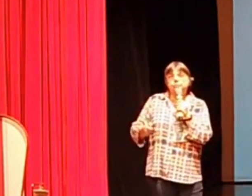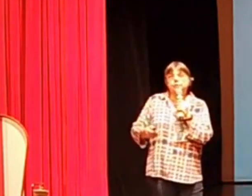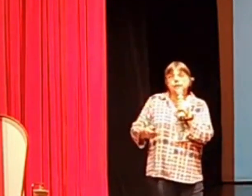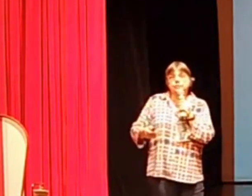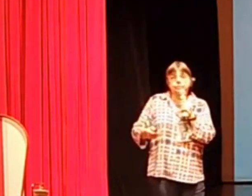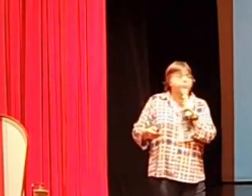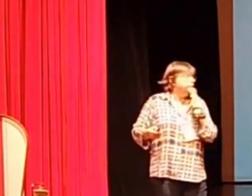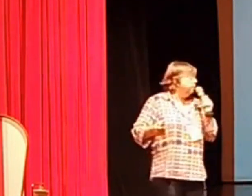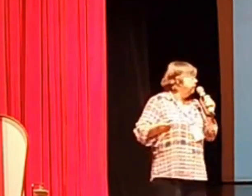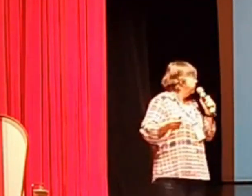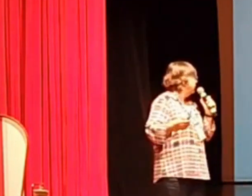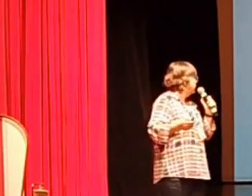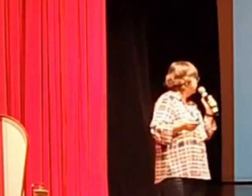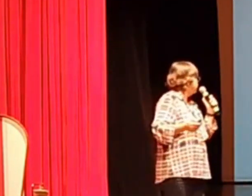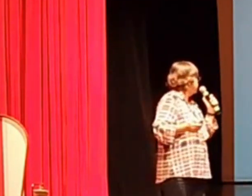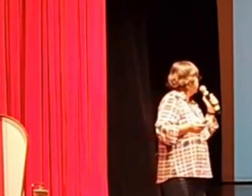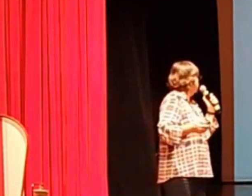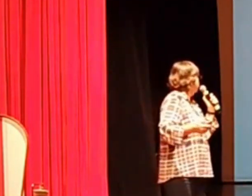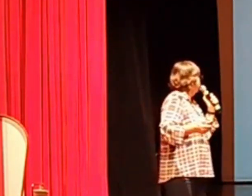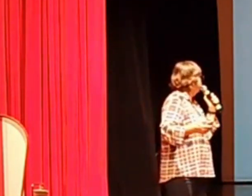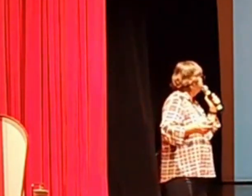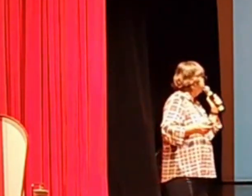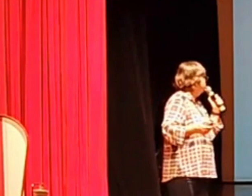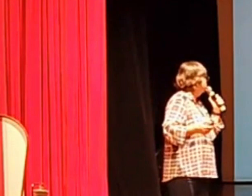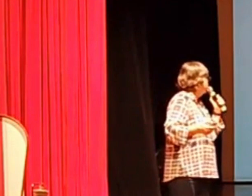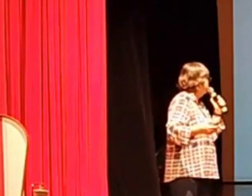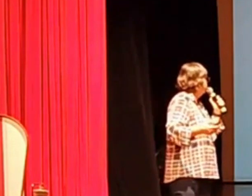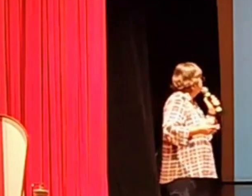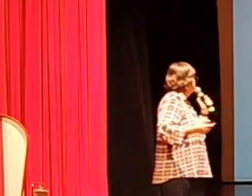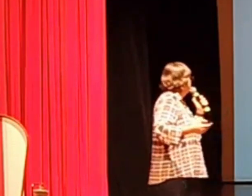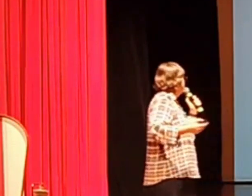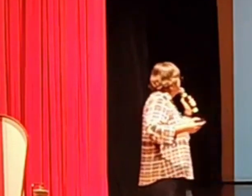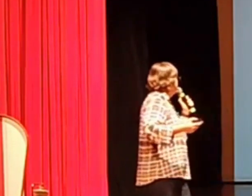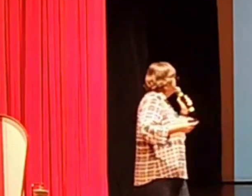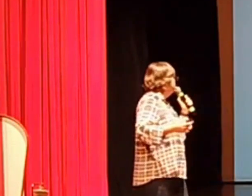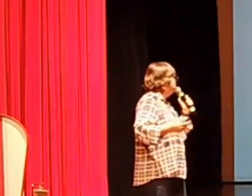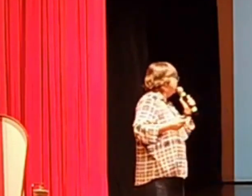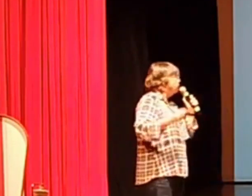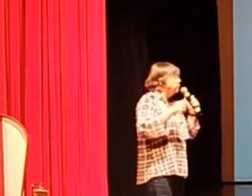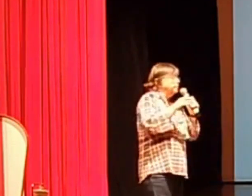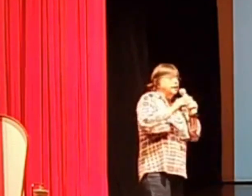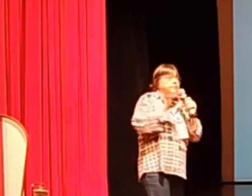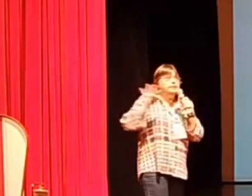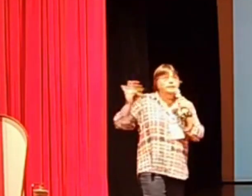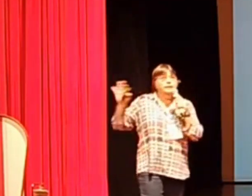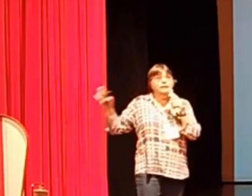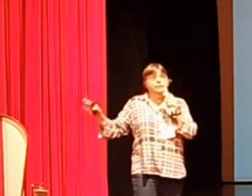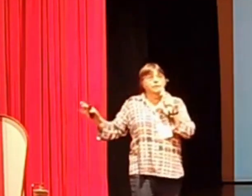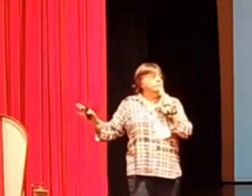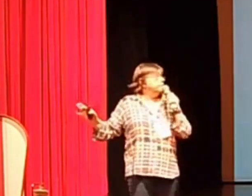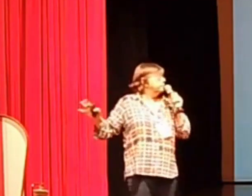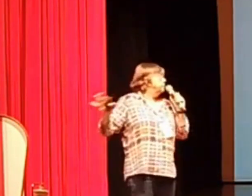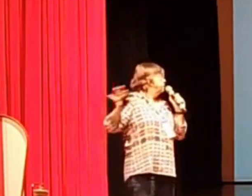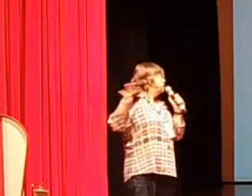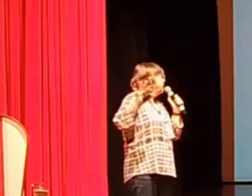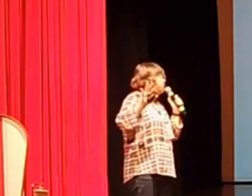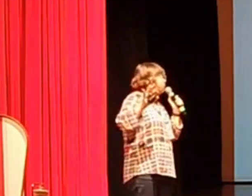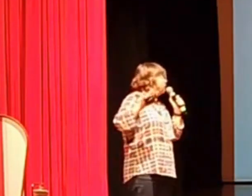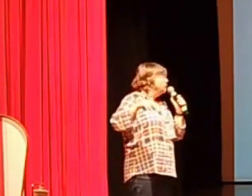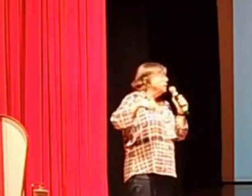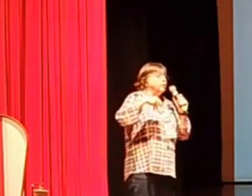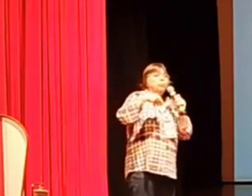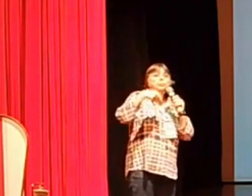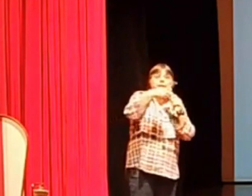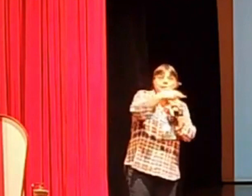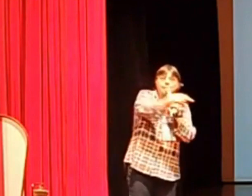integralidade no cuidado na escoliose. E, por fim, tá? O que acontece entre aquele diagnóstico